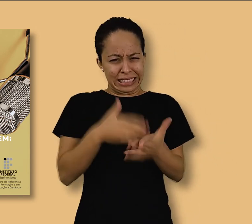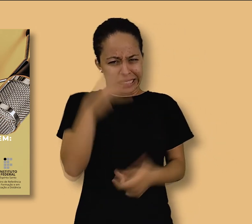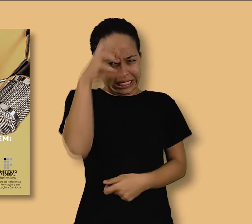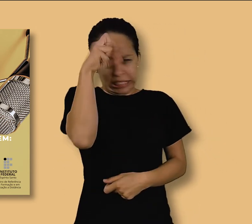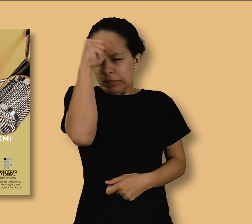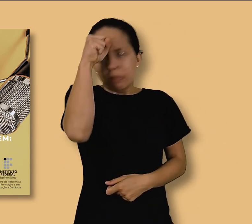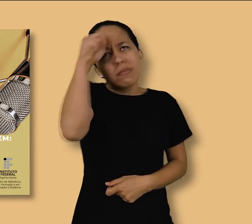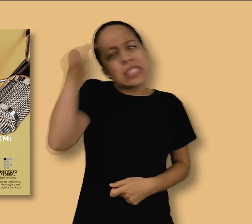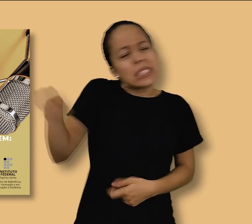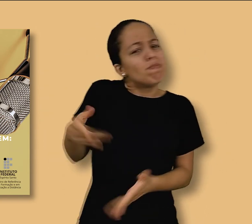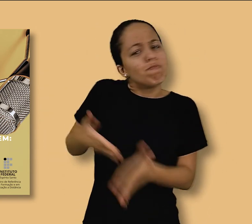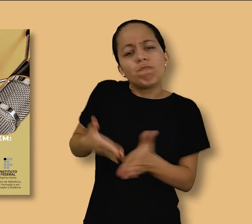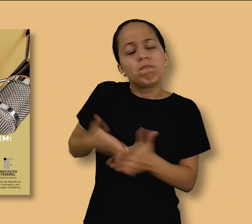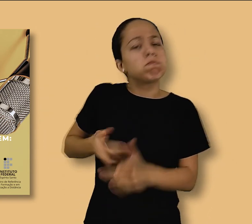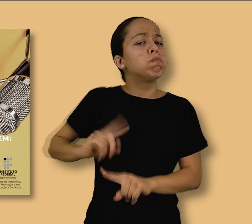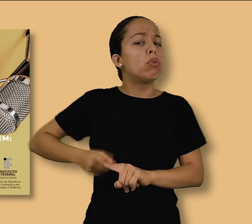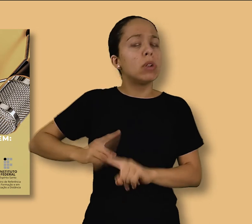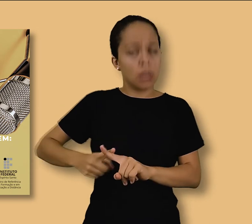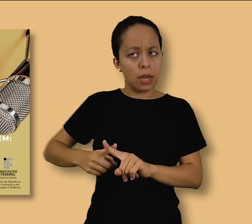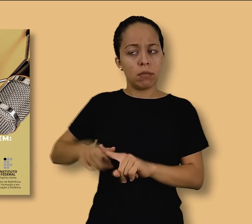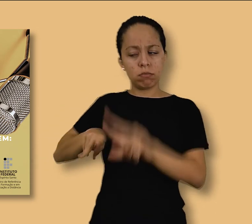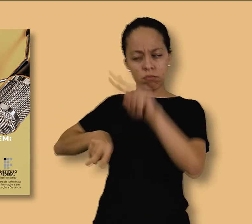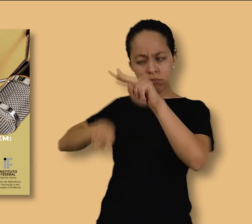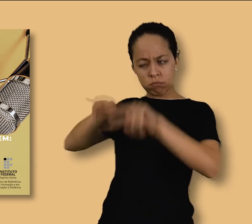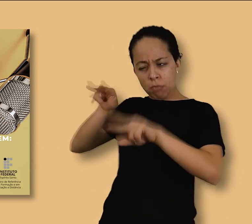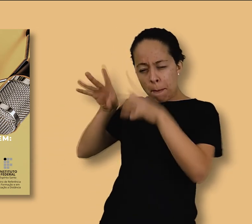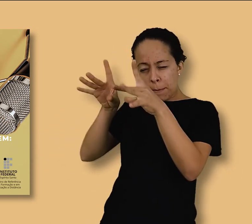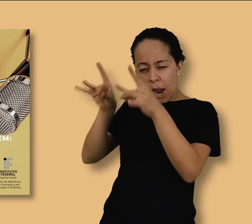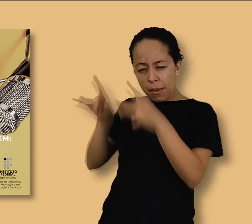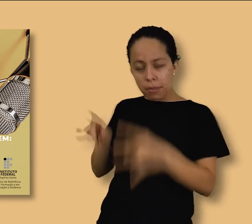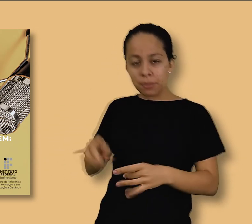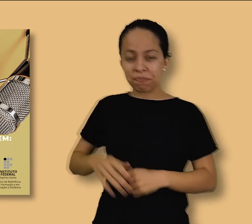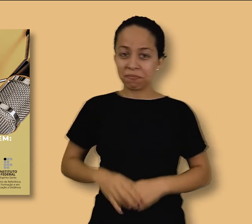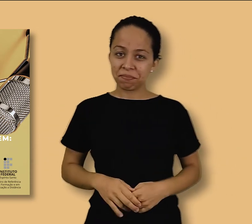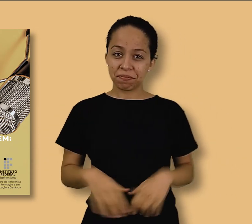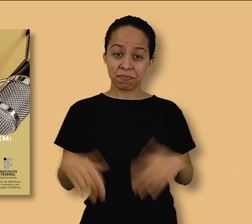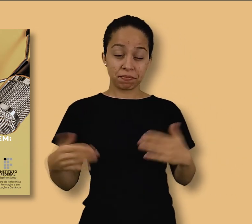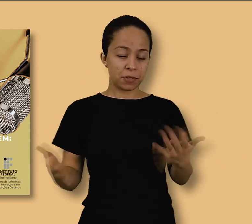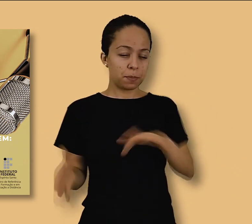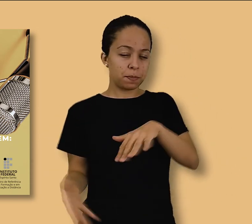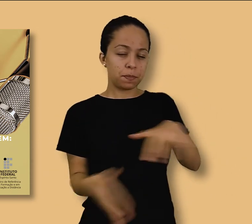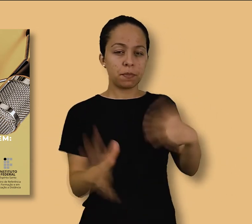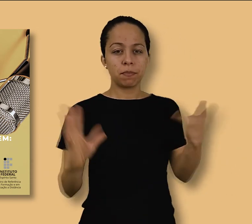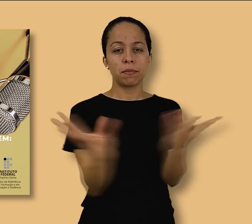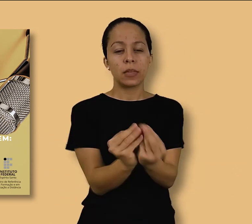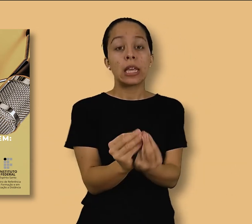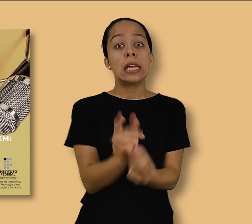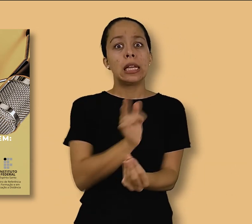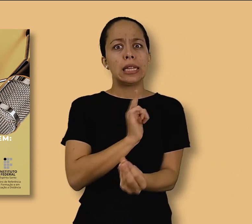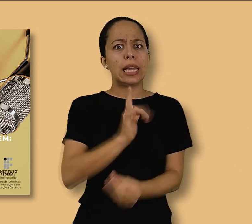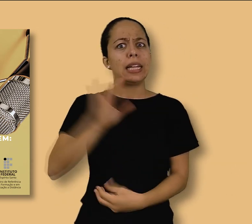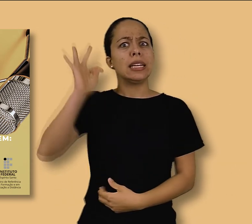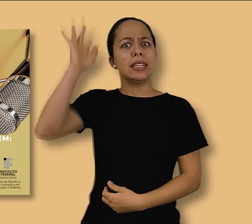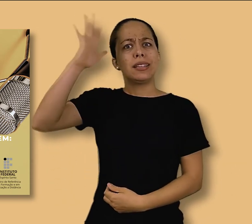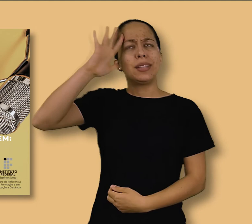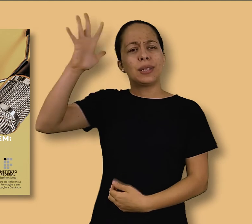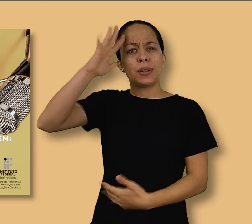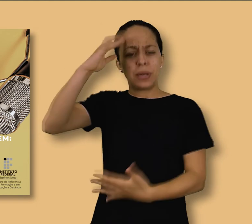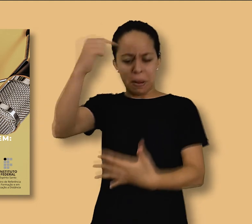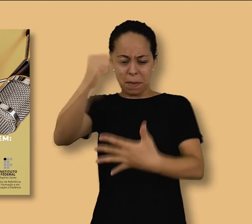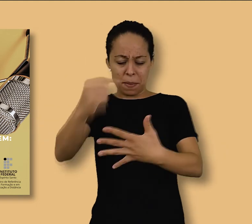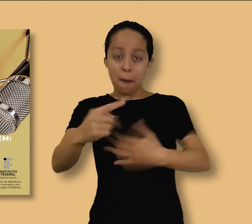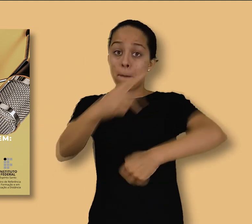certo bom a grosso modo nós temos grandes teorias por exemplo psicológicas pedagógicas